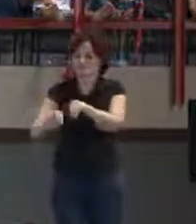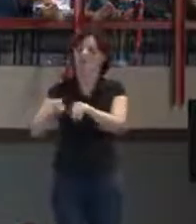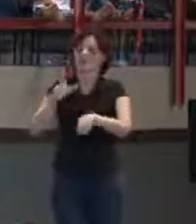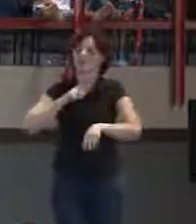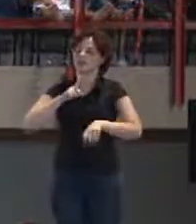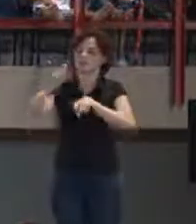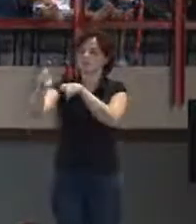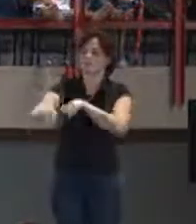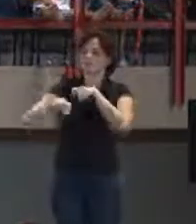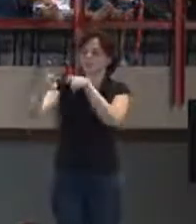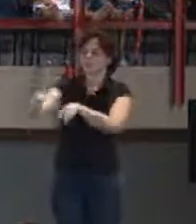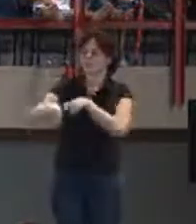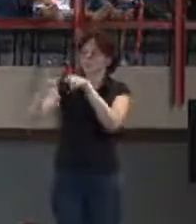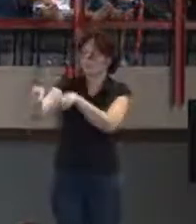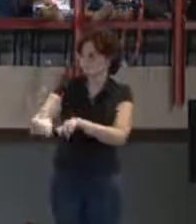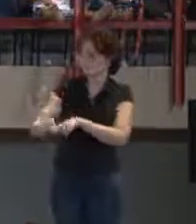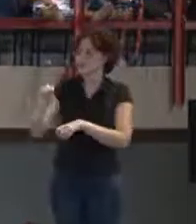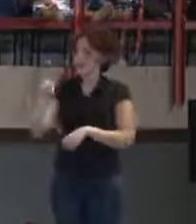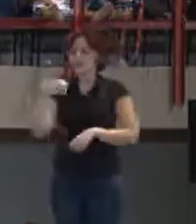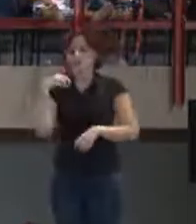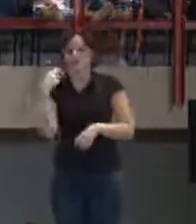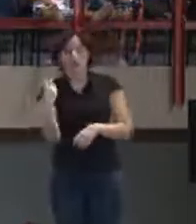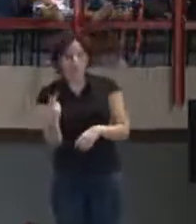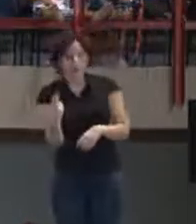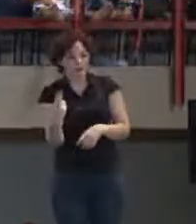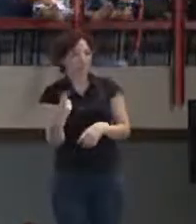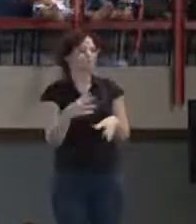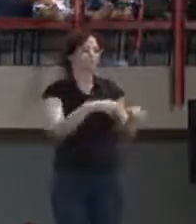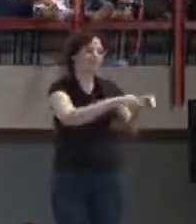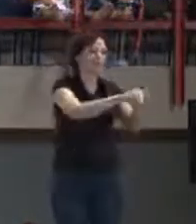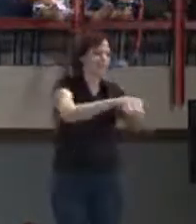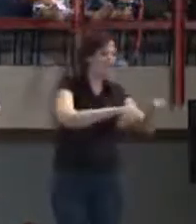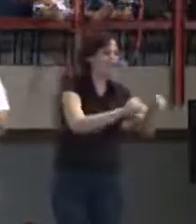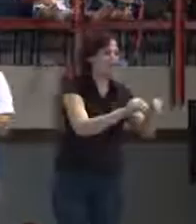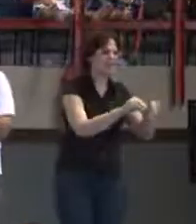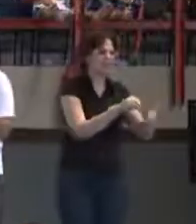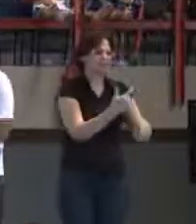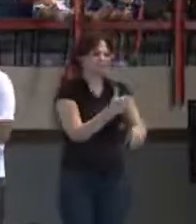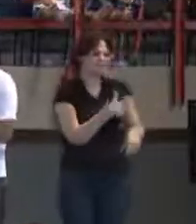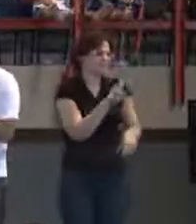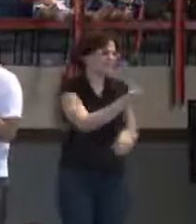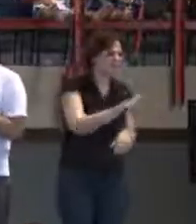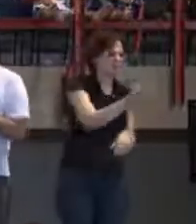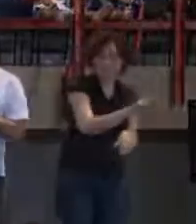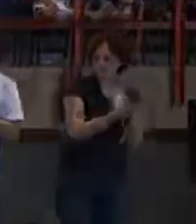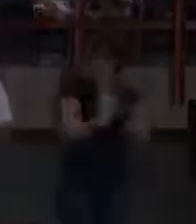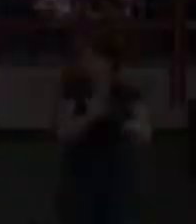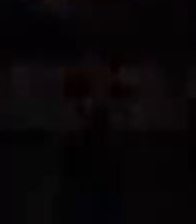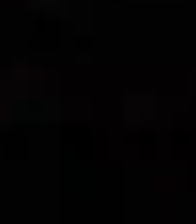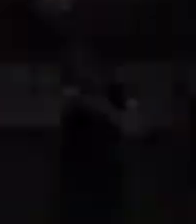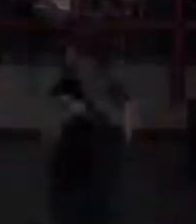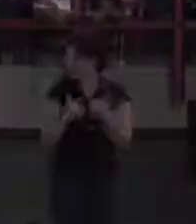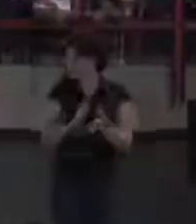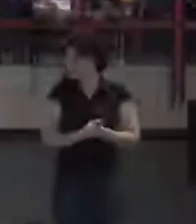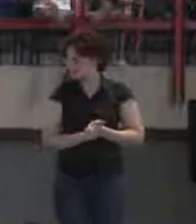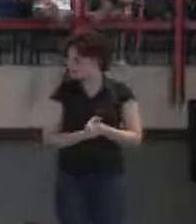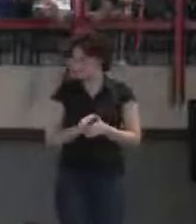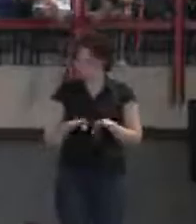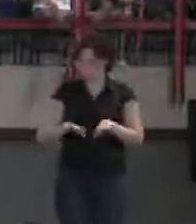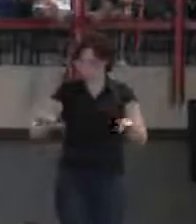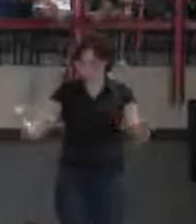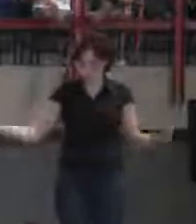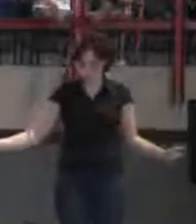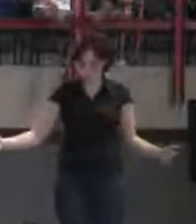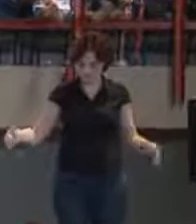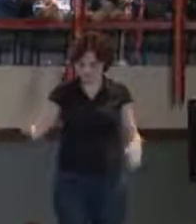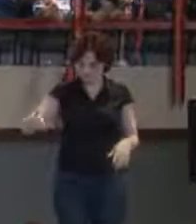pegar pedaços de terra que não estão sendo usadas, aquilo que eu brinquei. Esse tablado todo é meu. Daqui para cá,